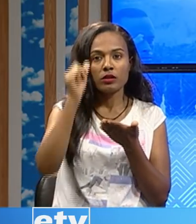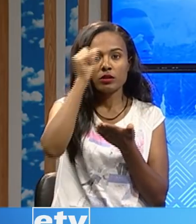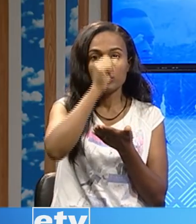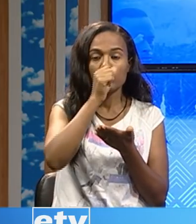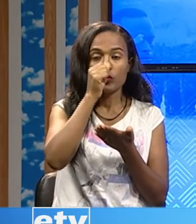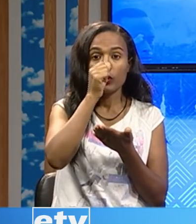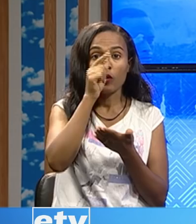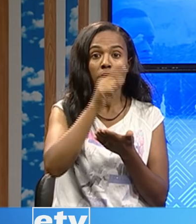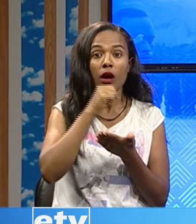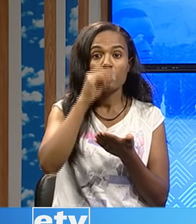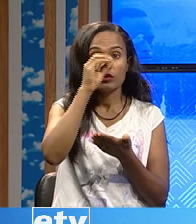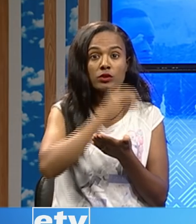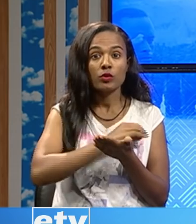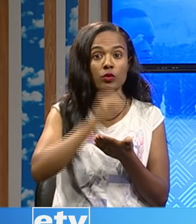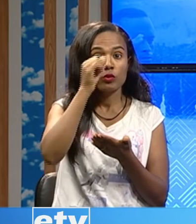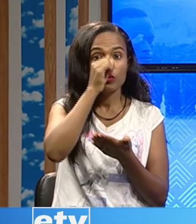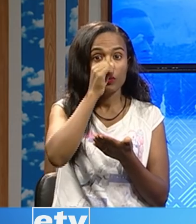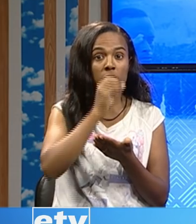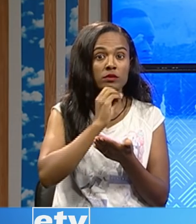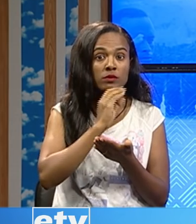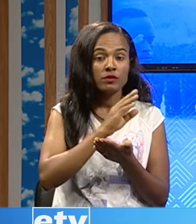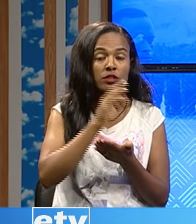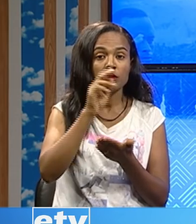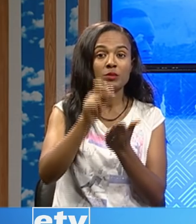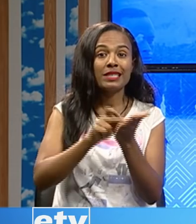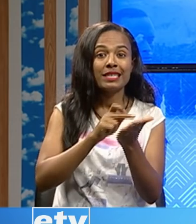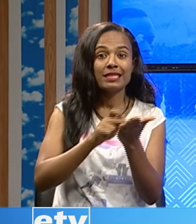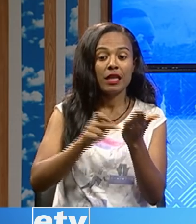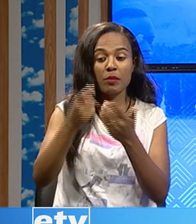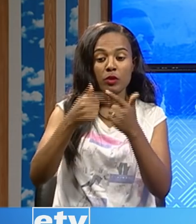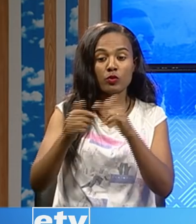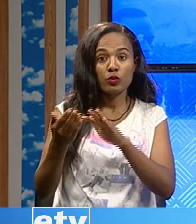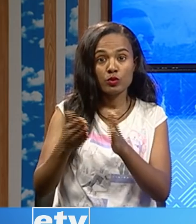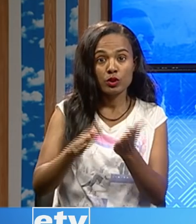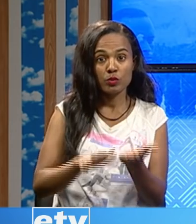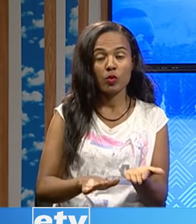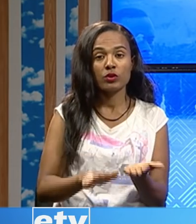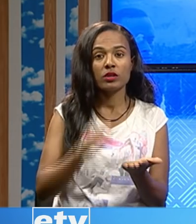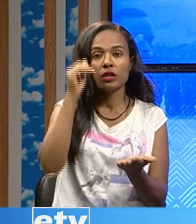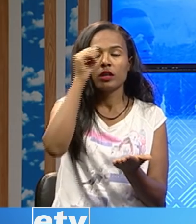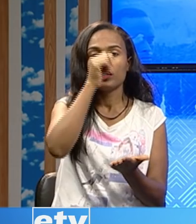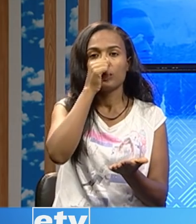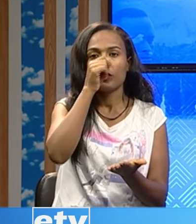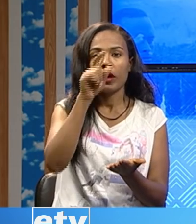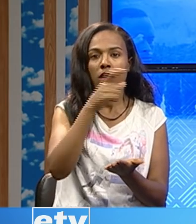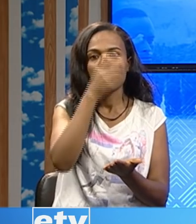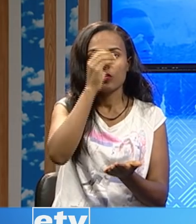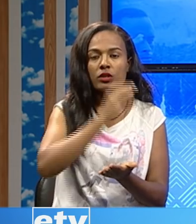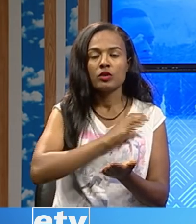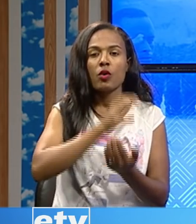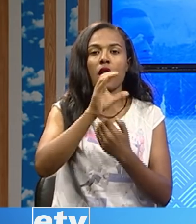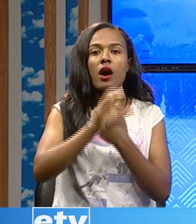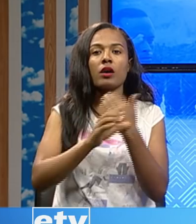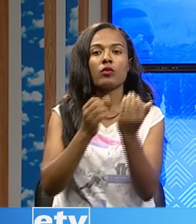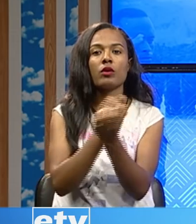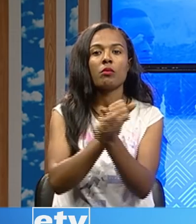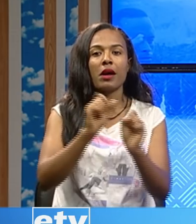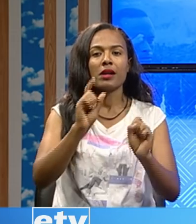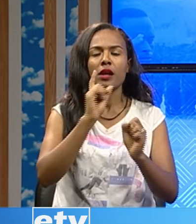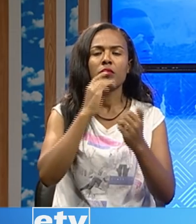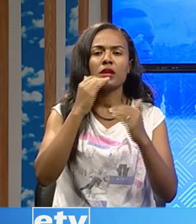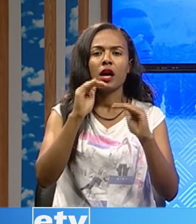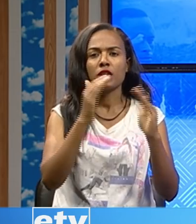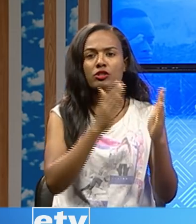ኢትዮጵያ ያልሆነ ሰው ኢትዮጵያን ለማፍረስ በደሴ ግንባር መጥቶ ሲሞት ኢትዮጵያ የሆነ ሰው አገሩን ለማዳን ምን ያክል ዝግጁ